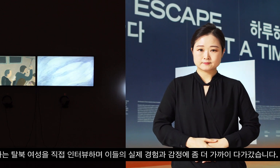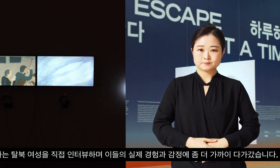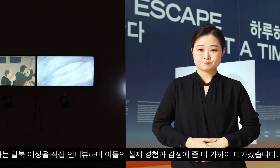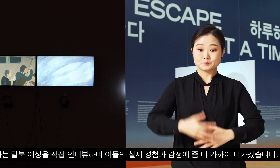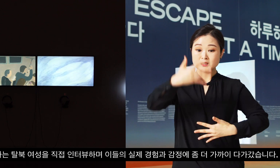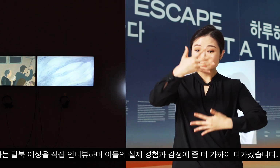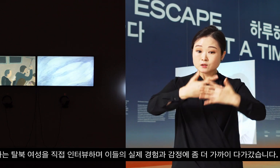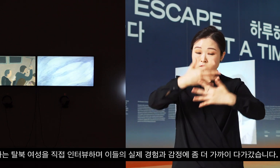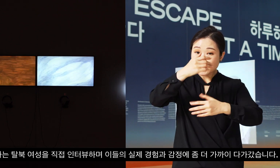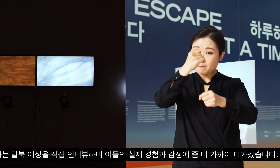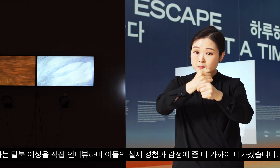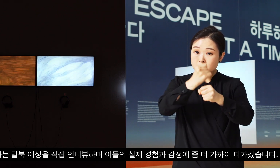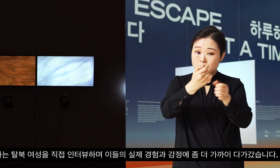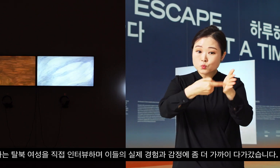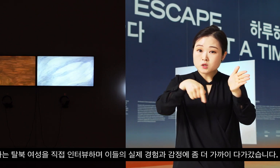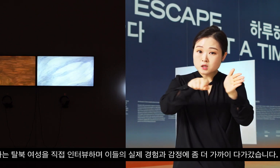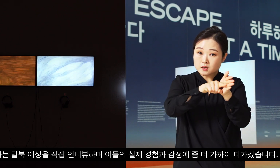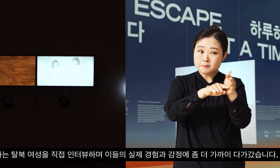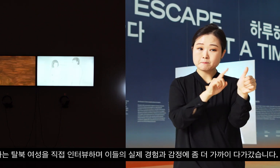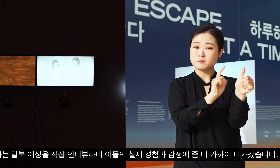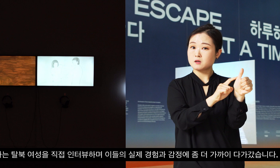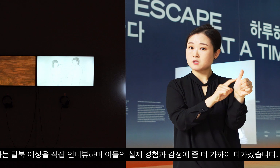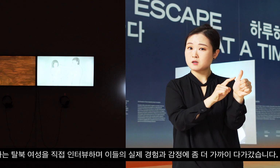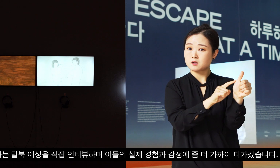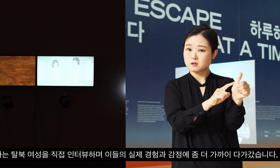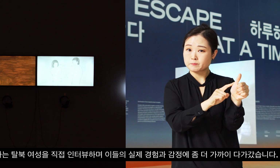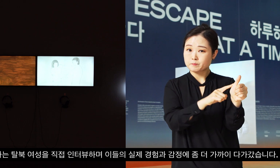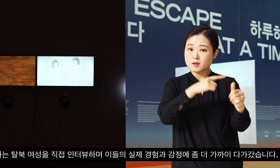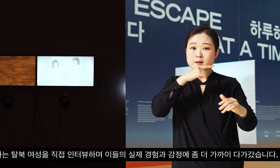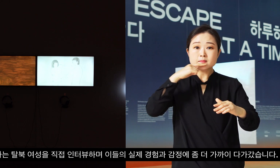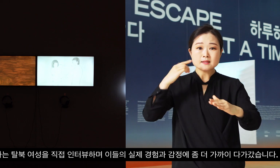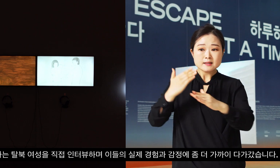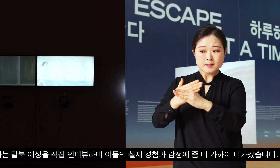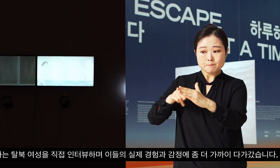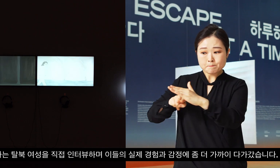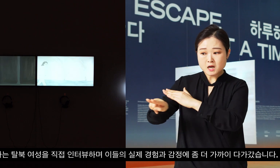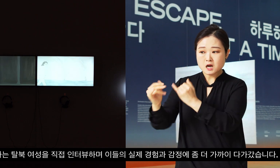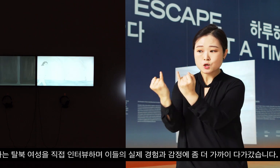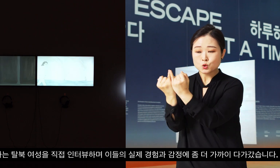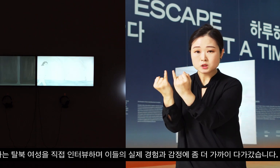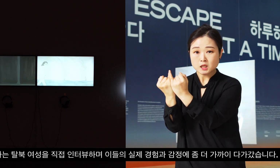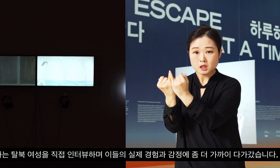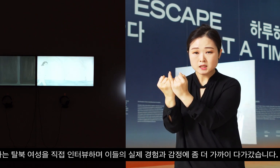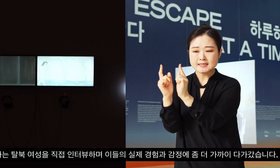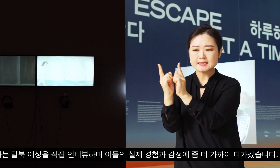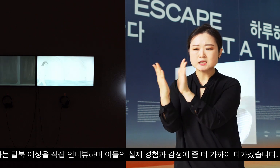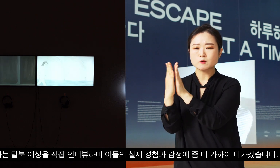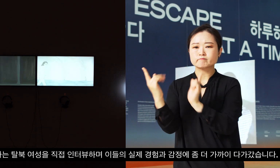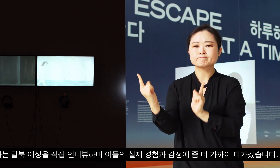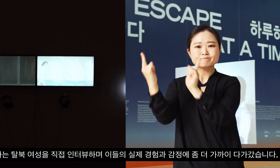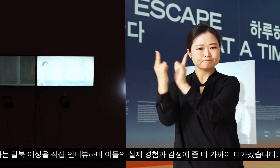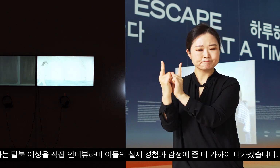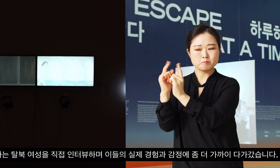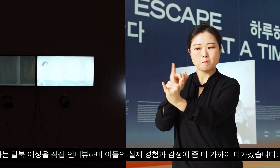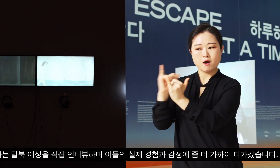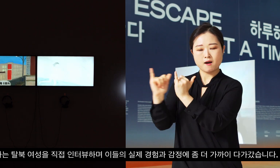작품 제작을 위해 작가는 탈북 여성을 직접 인터뷰하며 이들의 실제 경험과